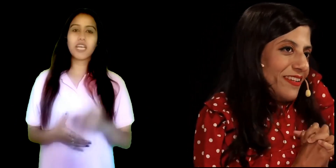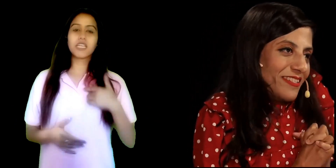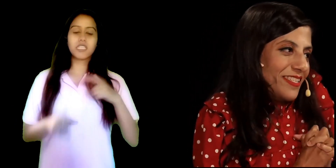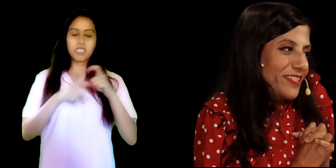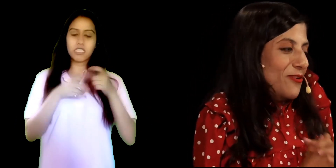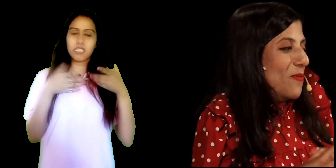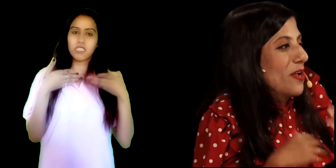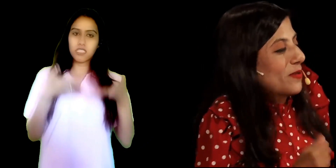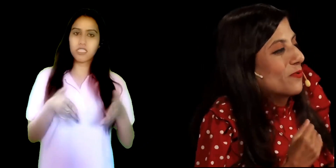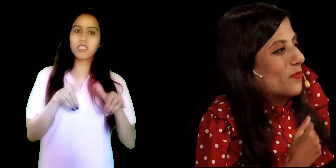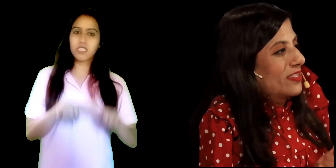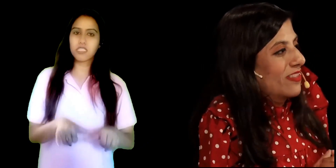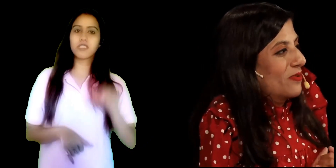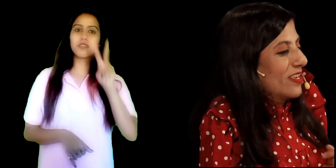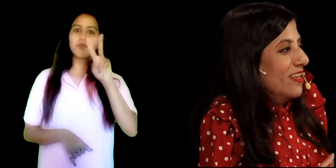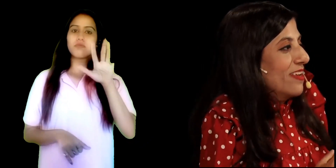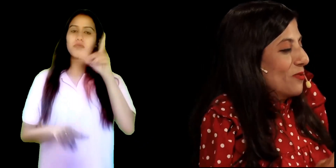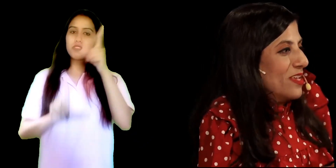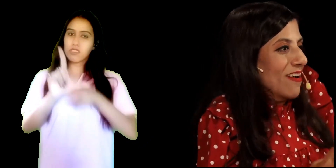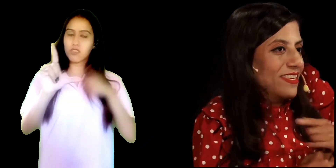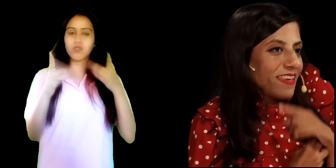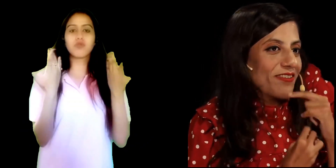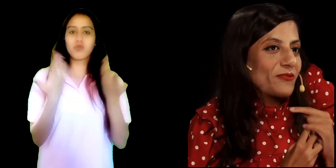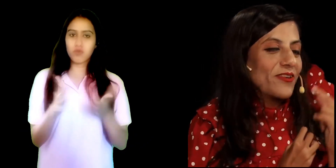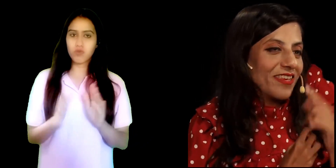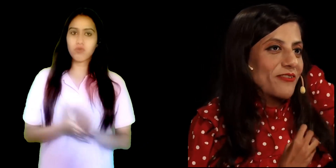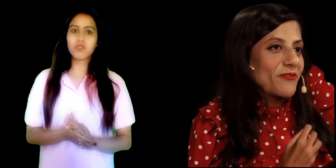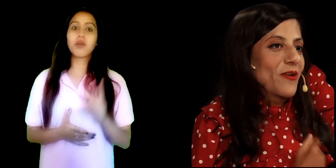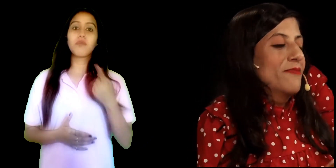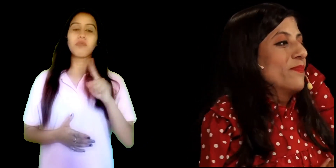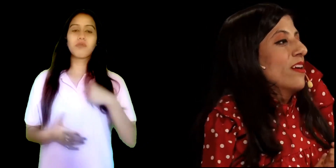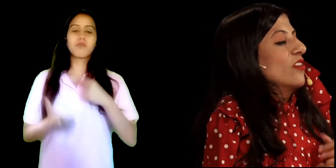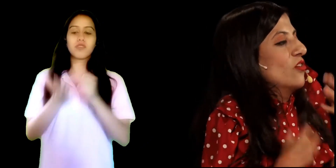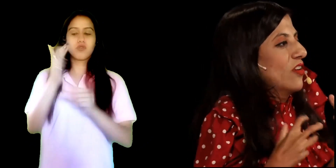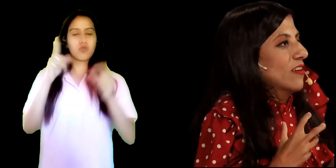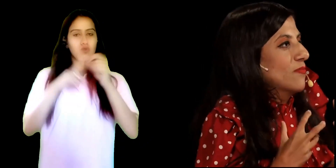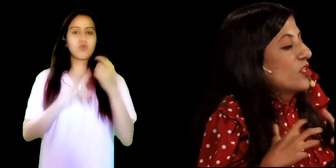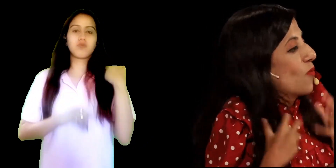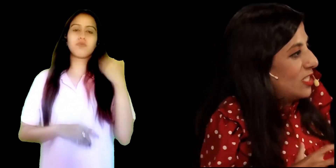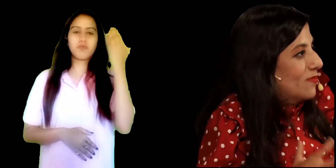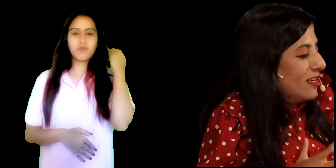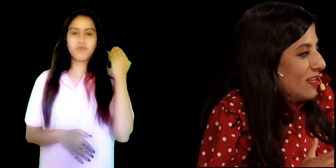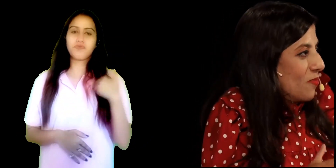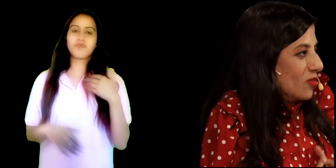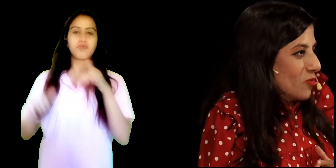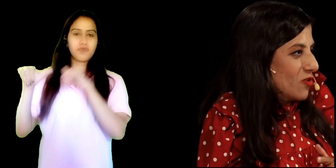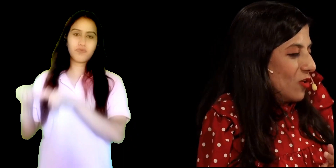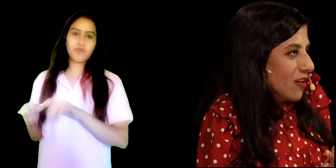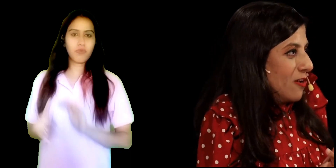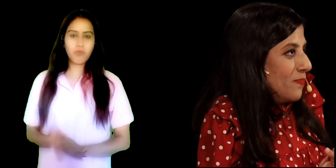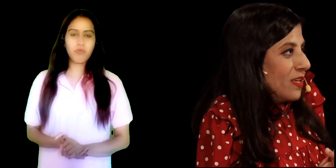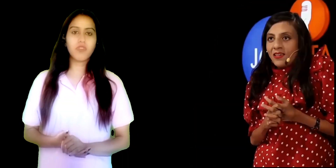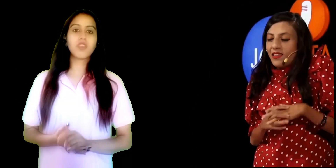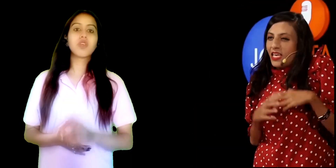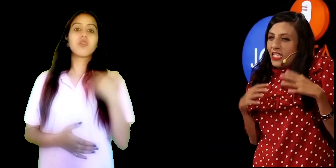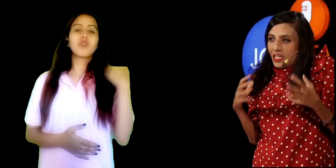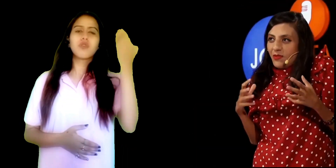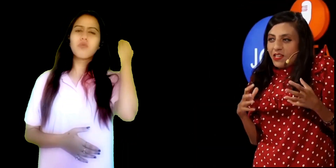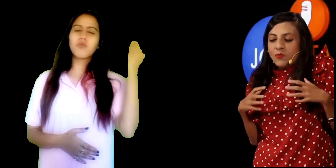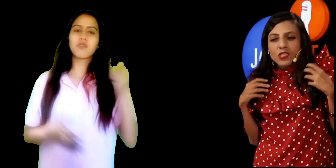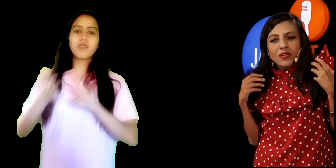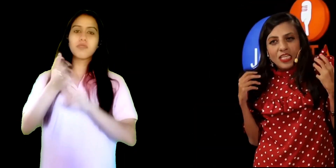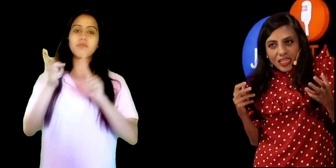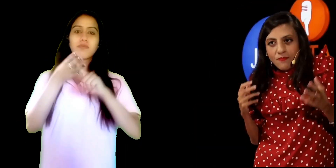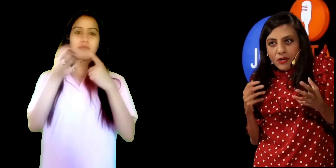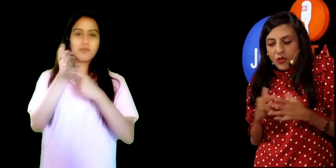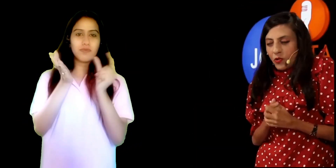ये तो बड़ा इंटरेस्टिंग सा जॉब है, आप सबको बोल सकते हो कि तुम यहाँ से ये करो और ये करो। एंड रिस्पॉन्सिबिलिटी का बहुत मुझे वो लगा कि एक डीएम